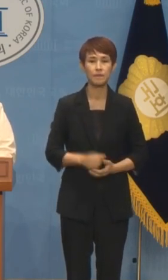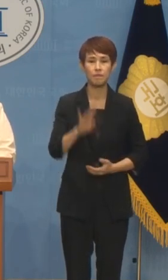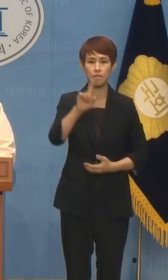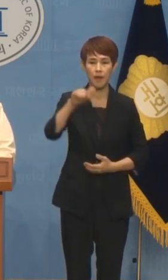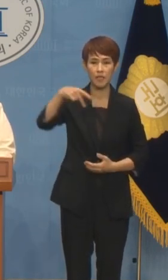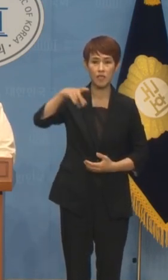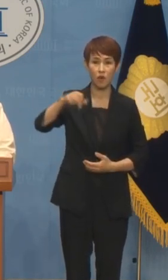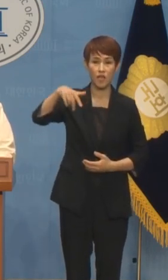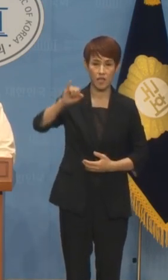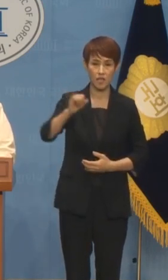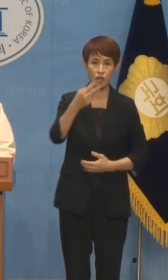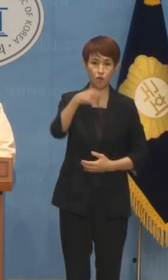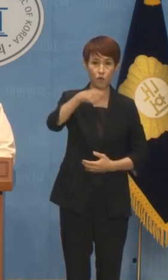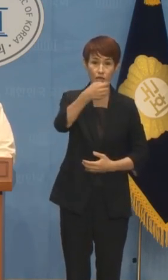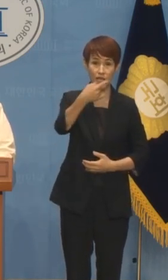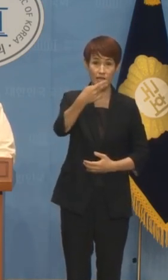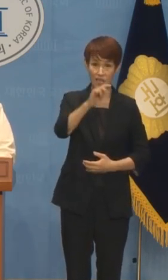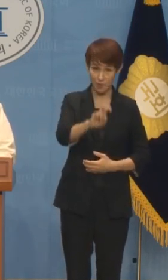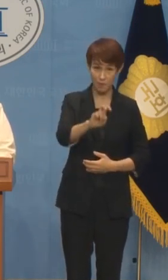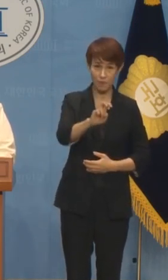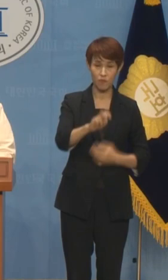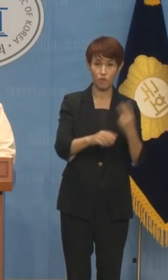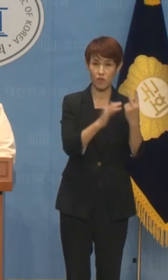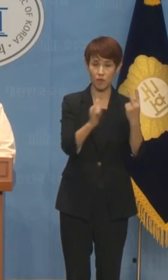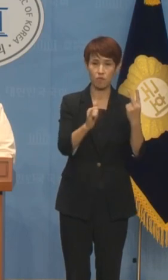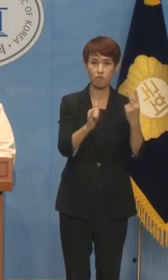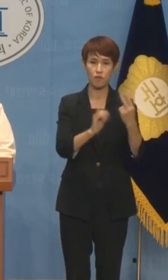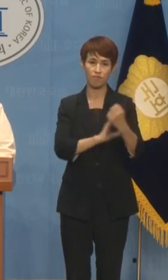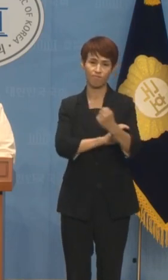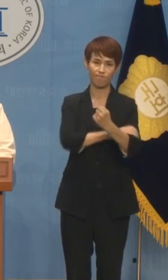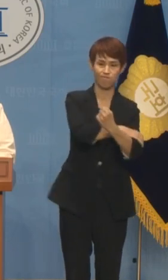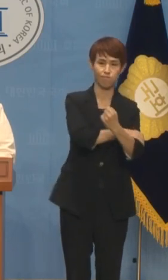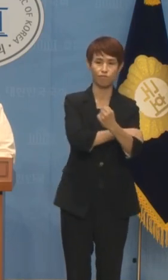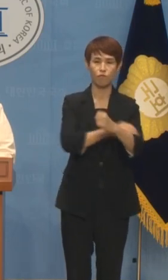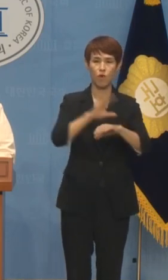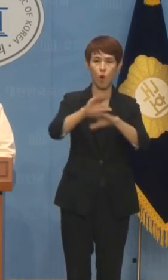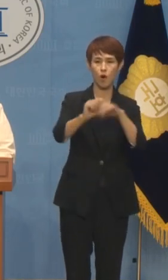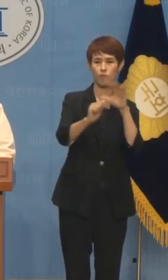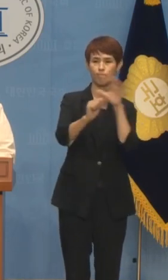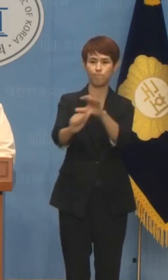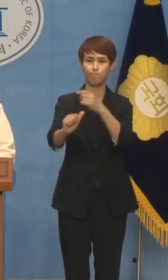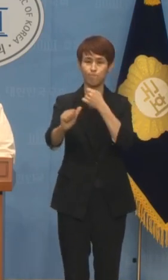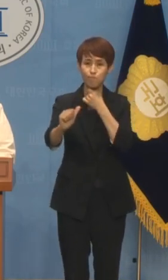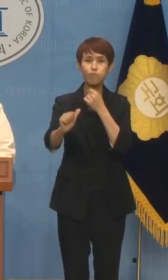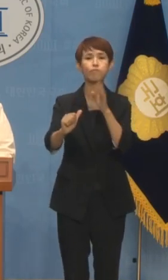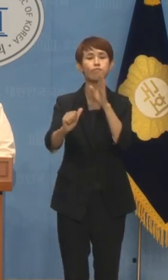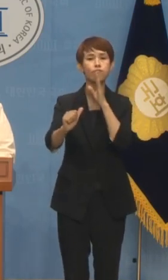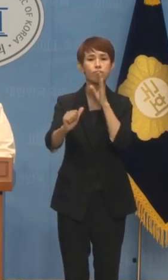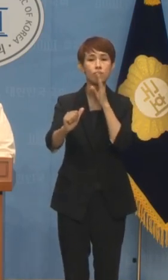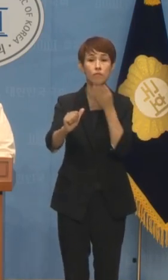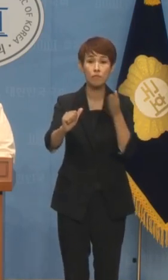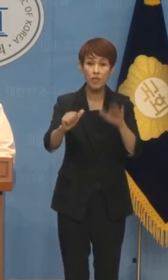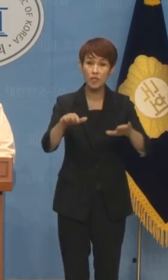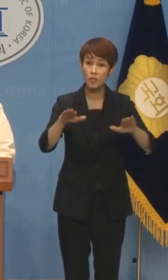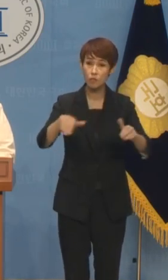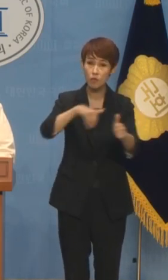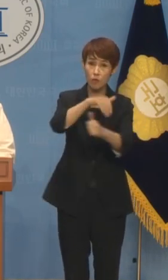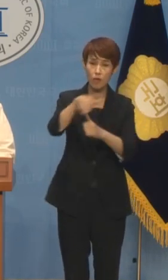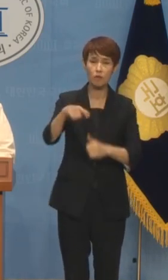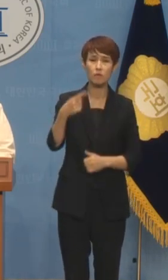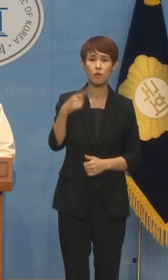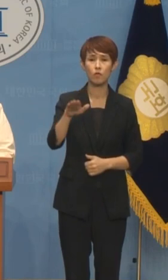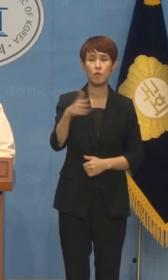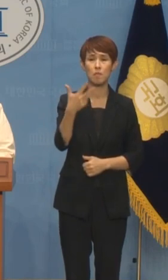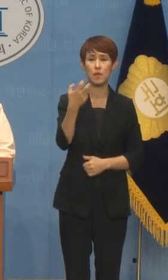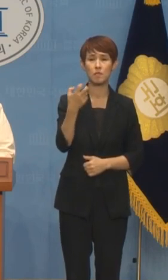백성기, 류일희 위원장 모두 자신의 권력을 휘둘러 언론을 통제하고 싶어 하지만 지금은